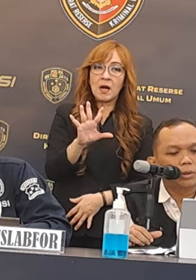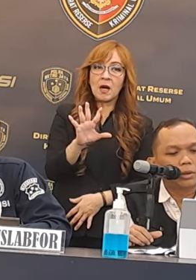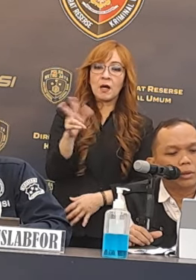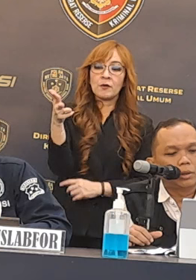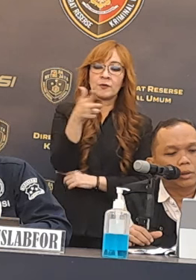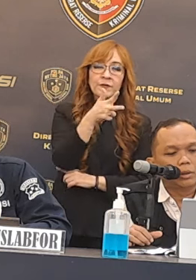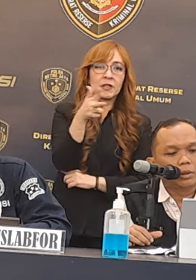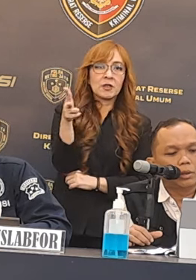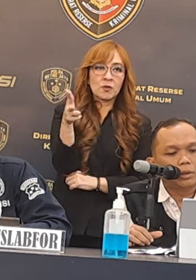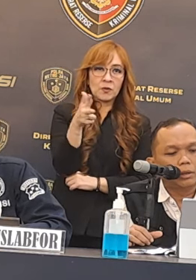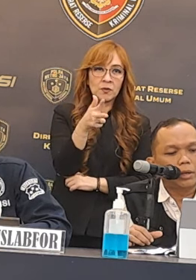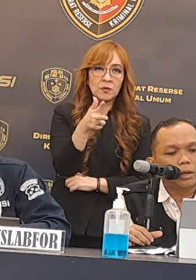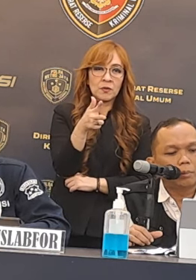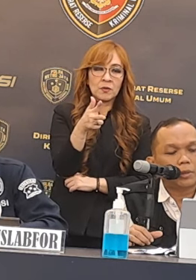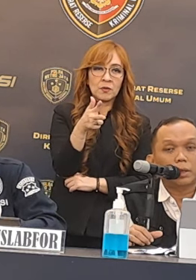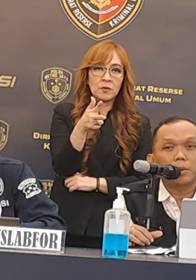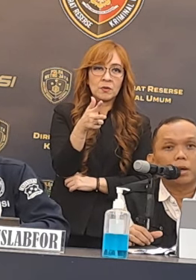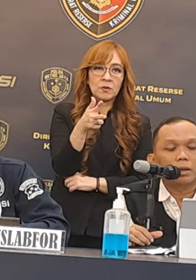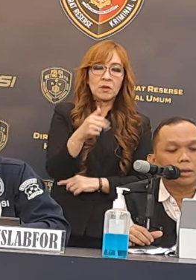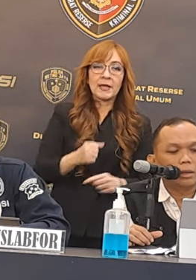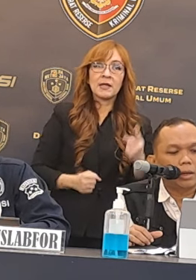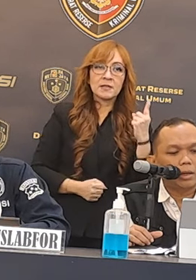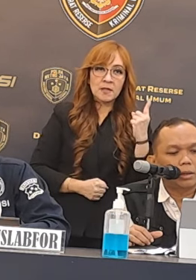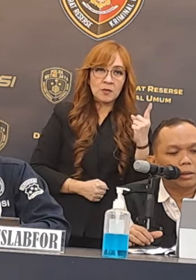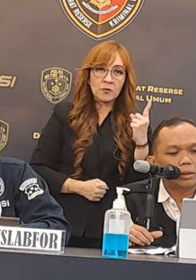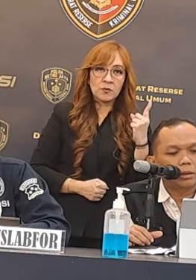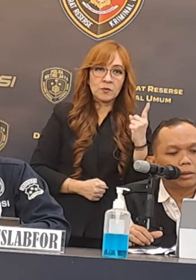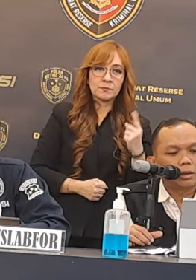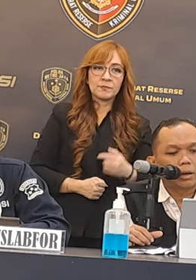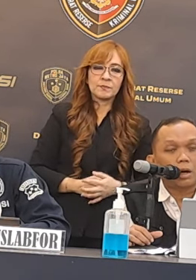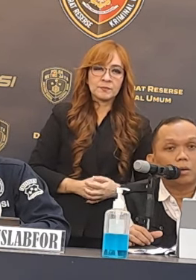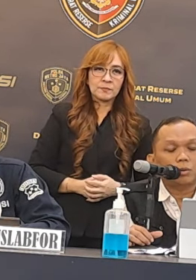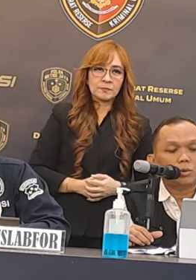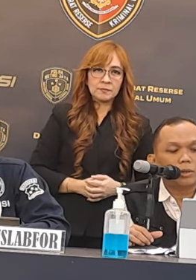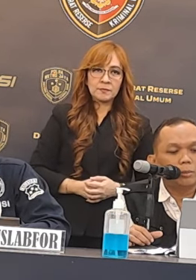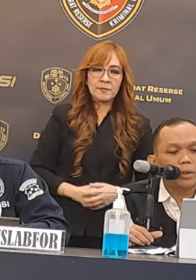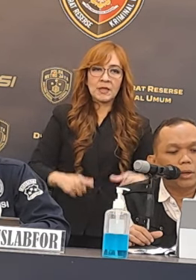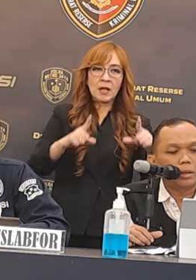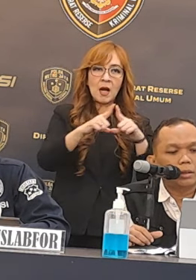video. Yang pertama adalah